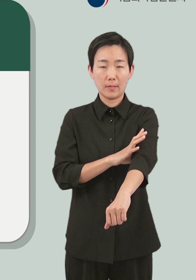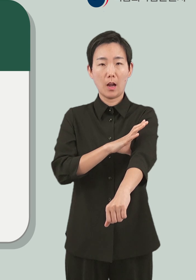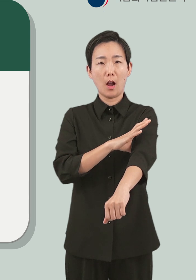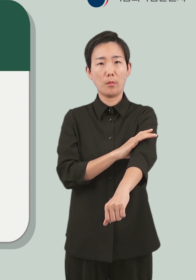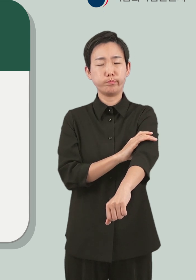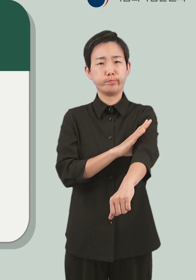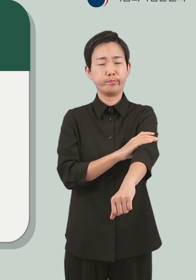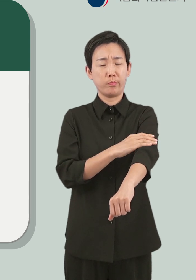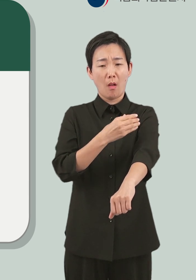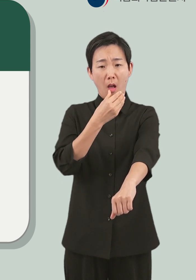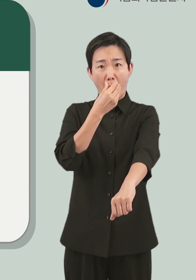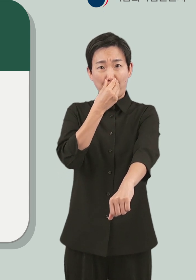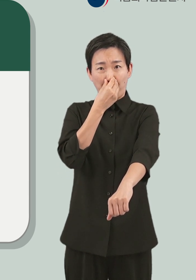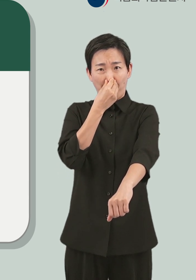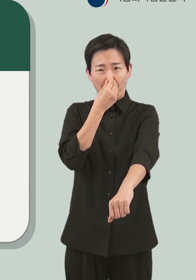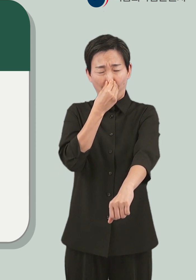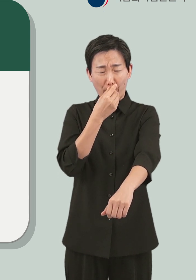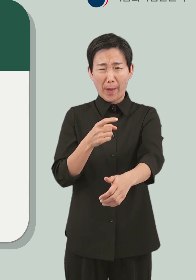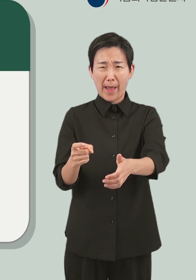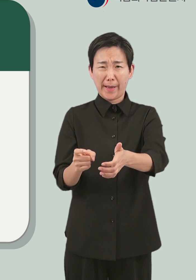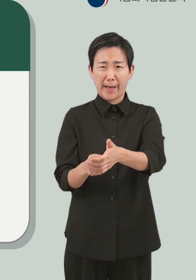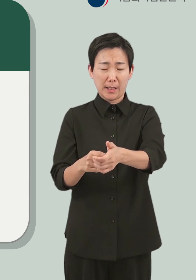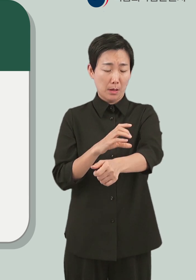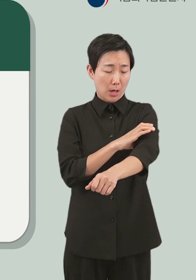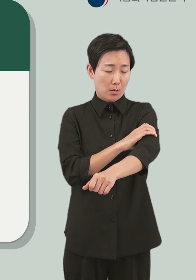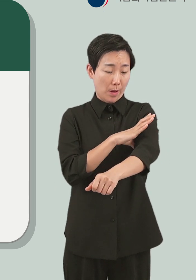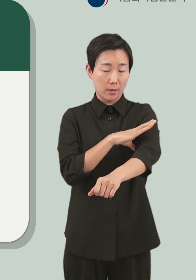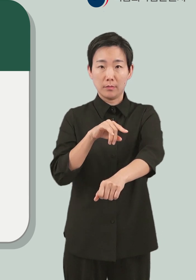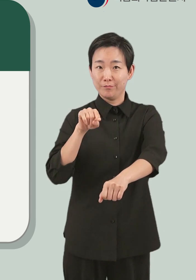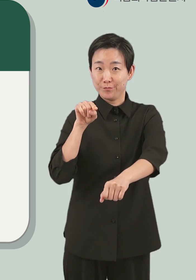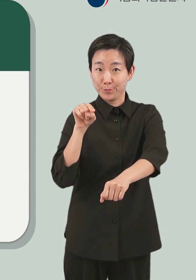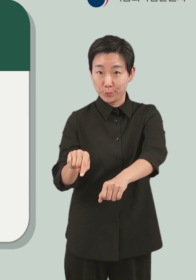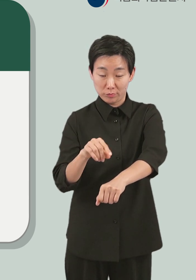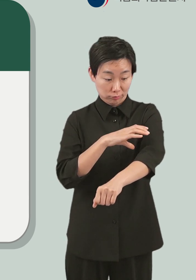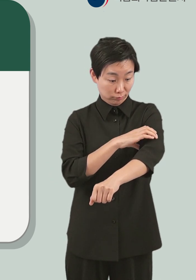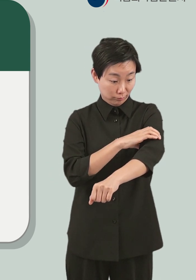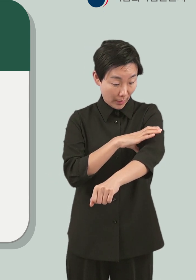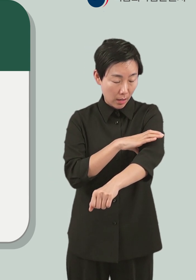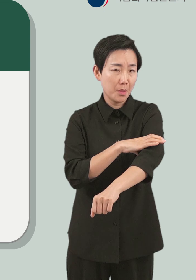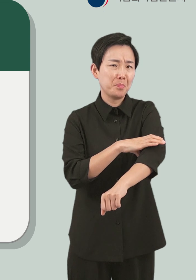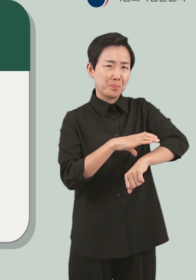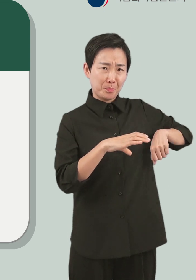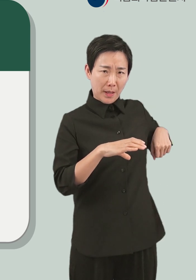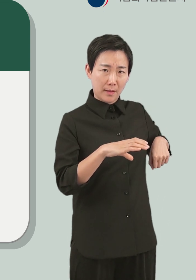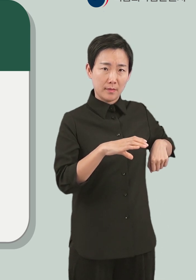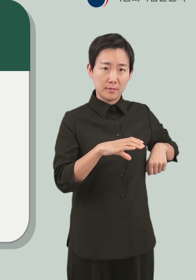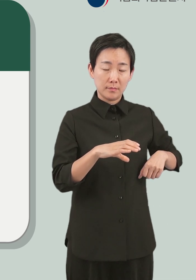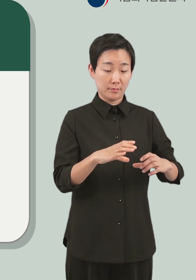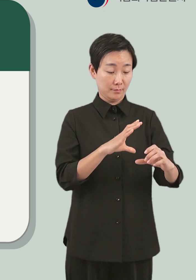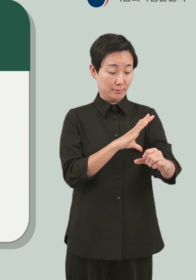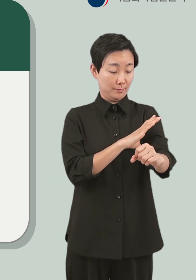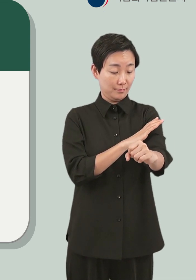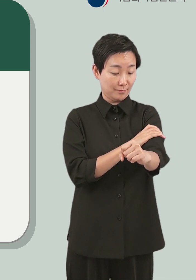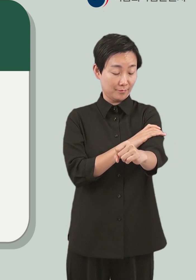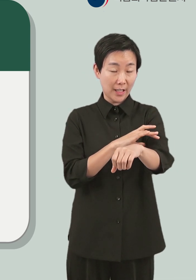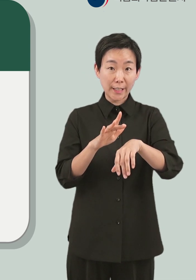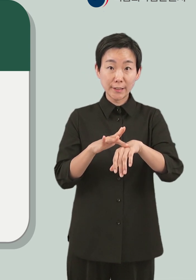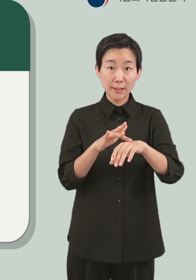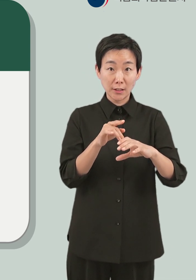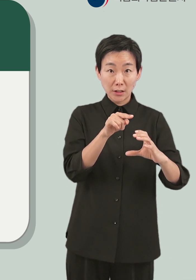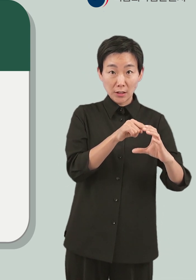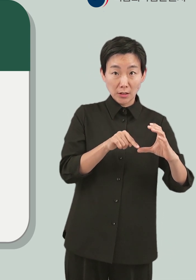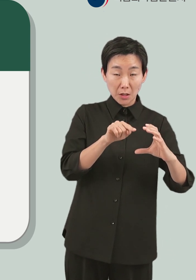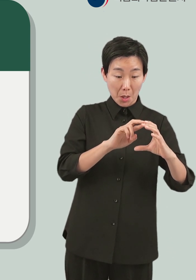측정 중에 이상을 느끼면 즉시 긴급배기 버튼을 눌러 커프에서 팔을 빼야 합니다. 커프의 천 커버가 찢어졌을